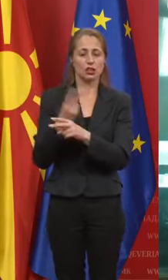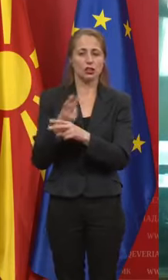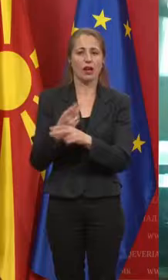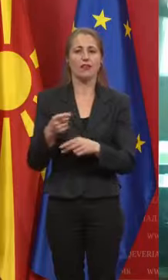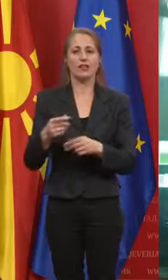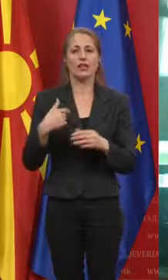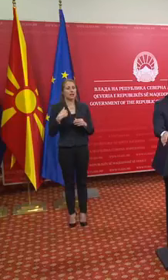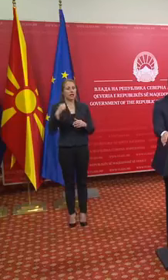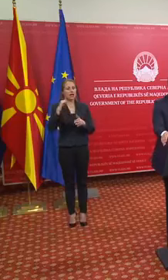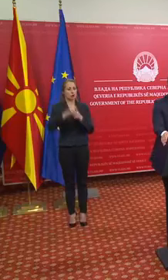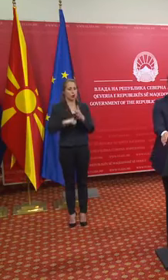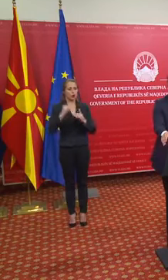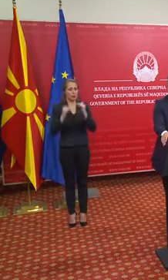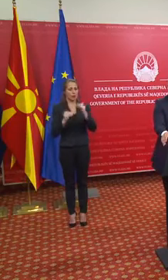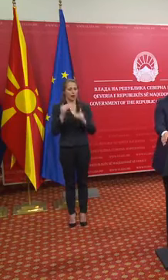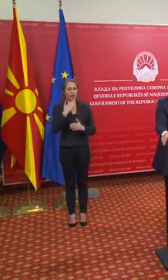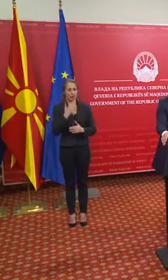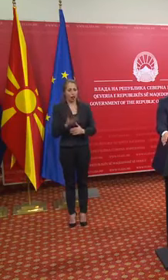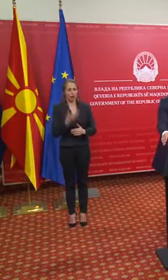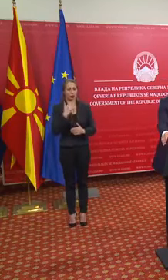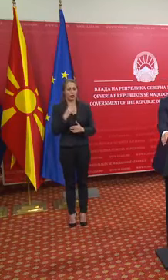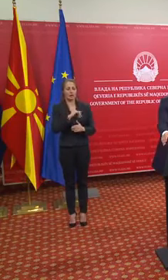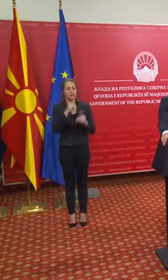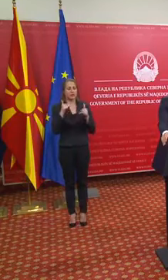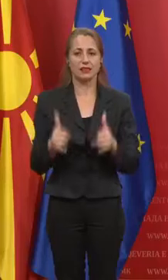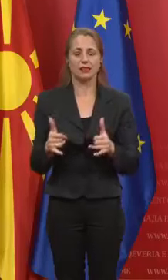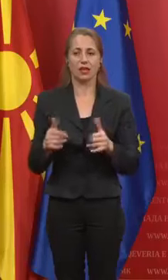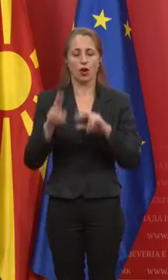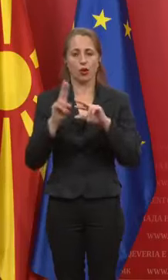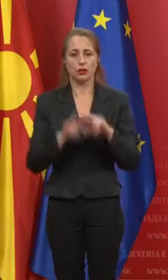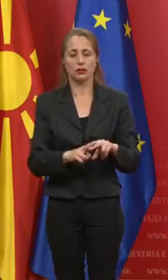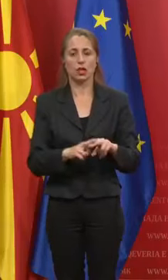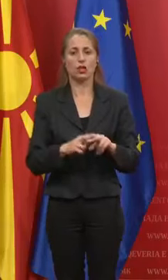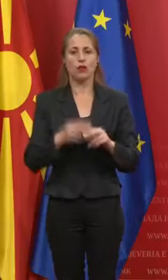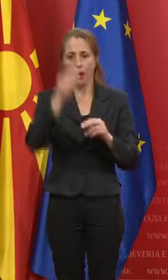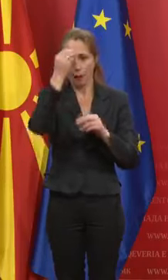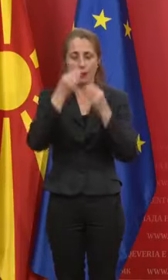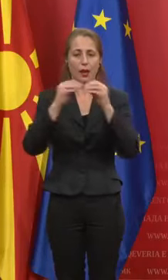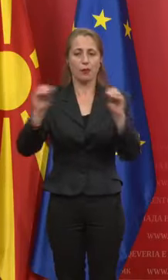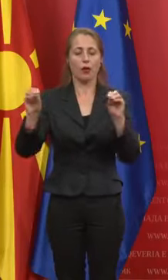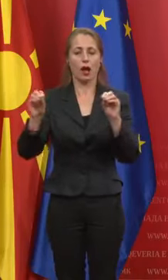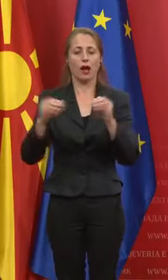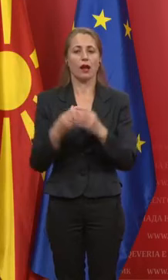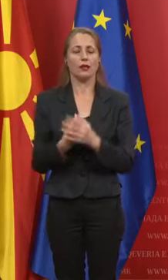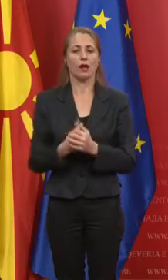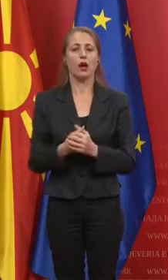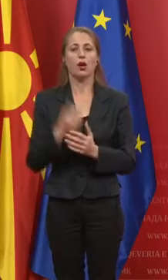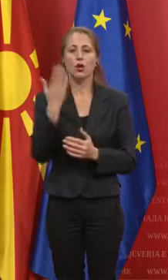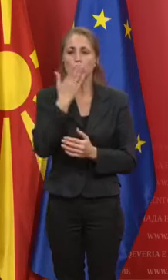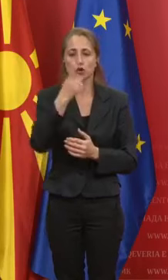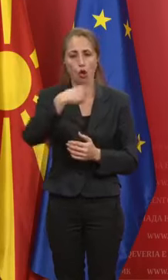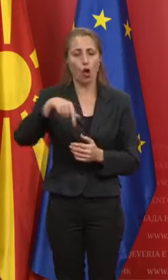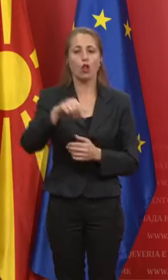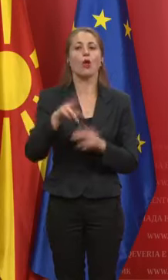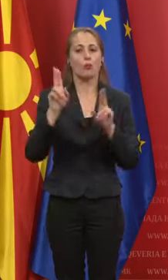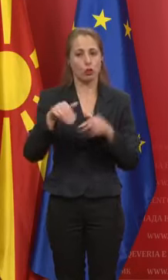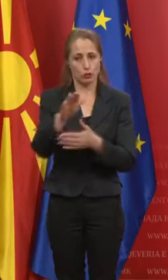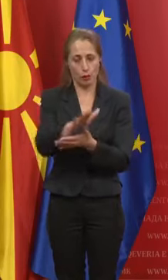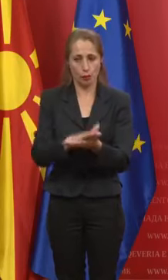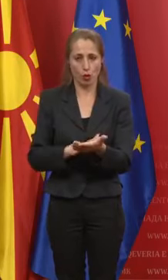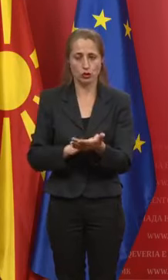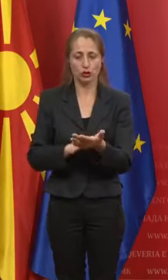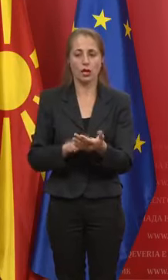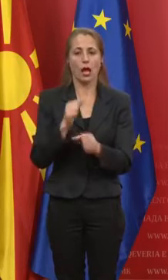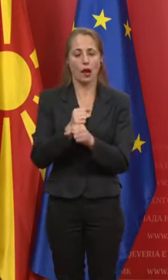Благодарам. Да, за сега останува препораката дека училиштата може да почнат